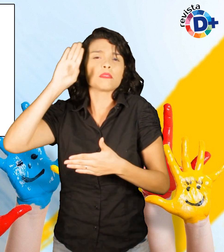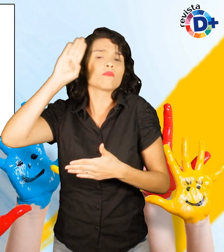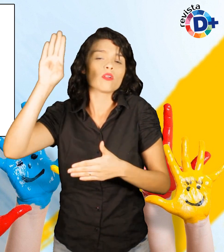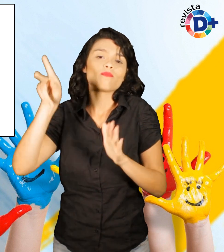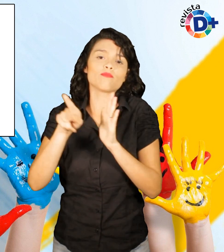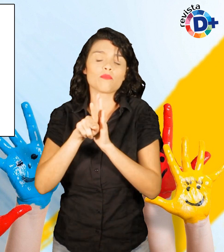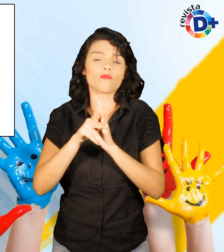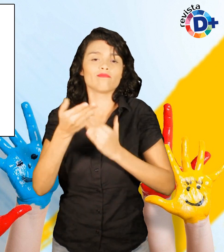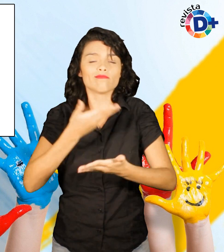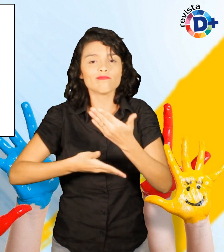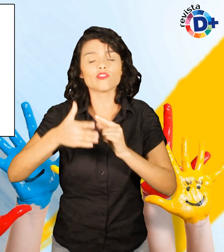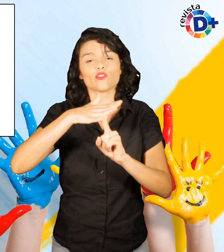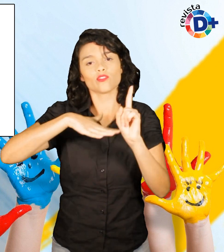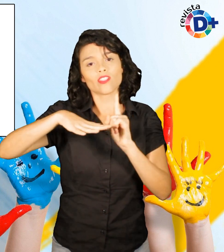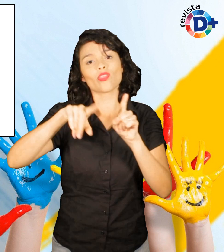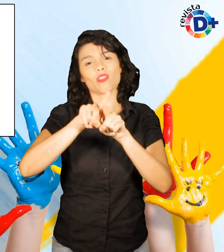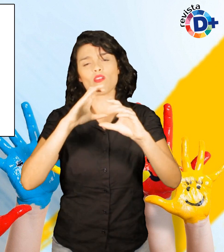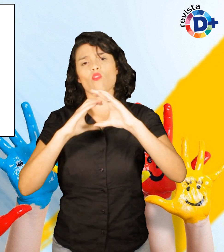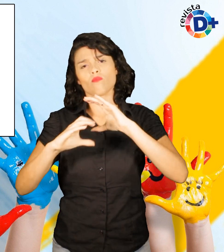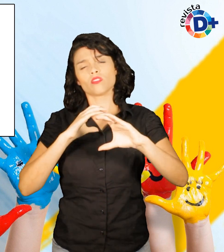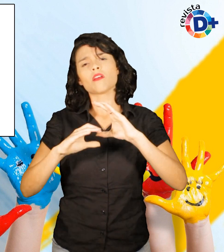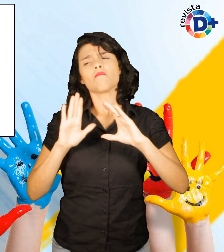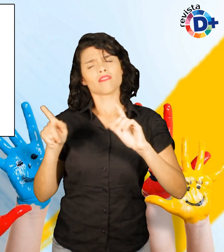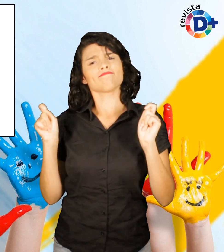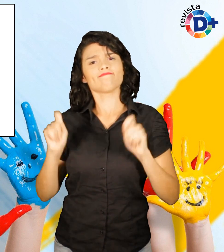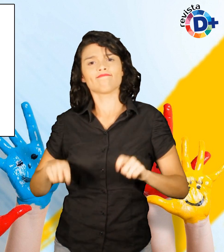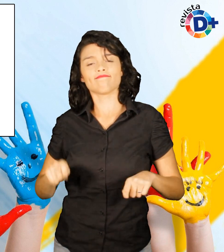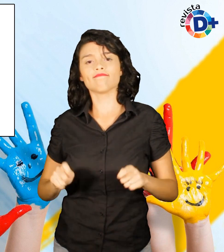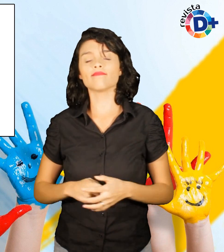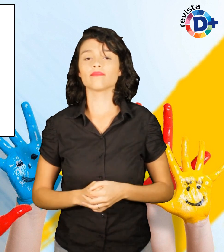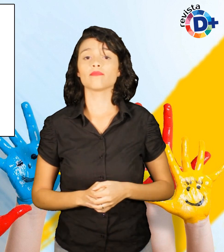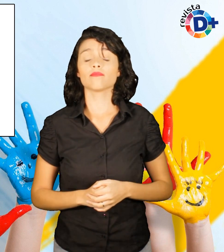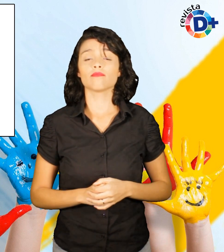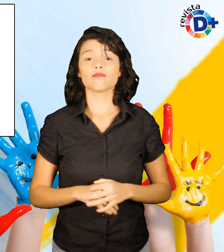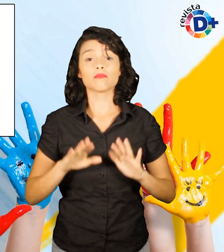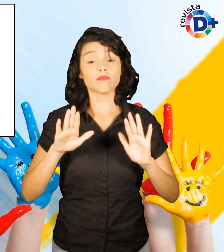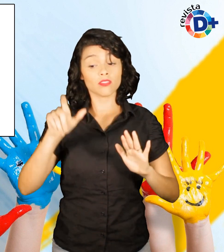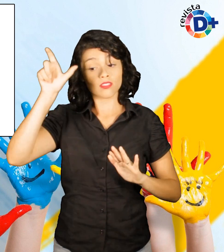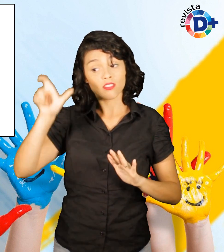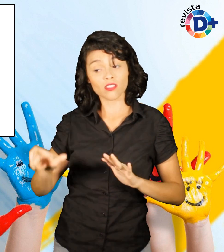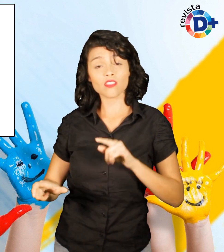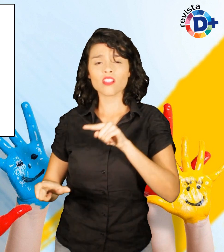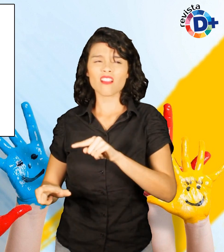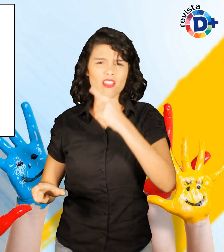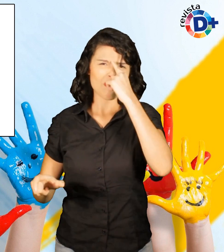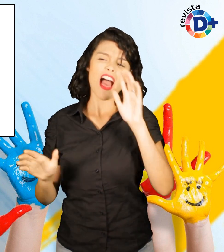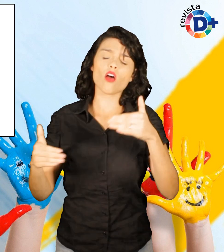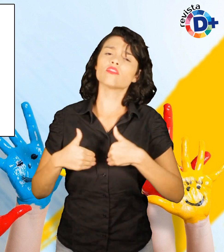na interação social e na comunicação. Antes de tudo, essa pessoa é um ser humano e ela